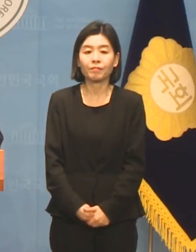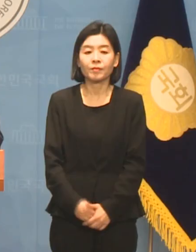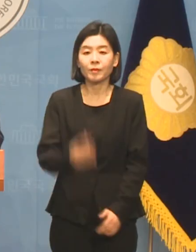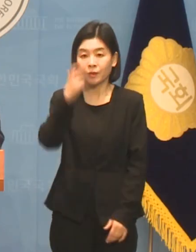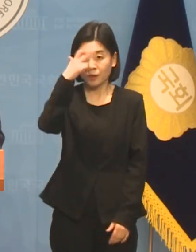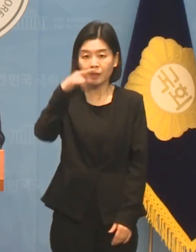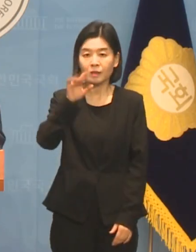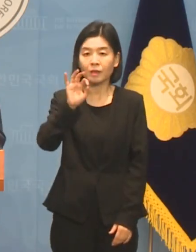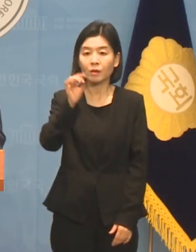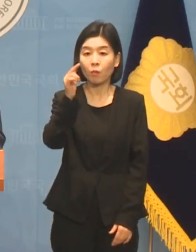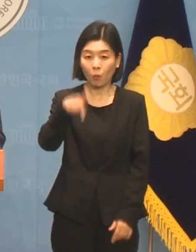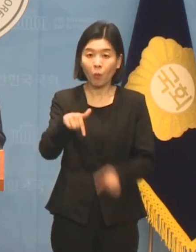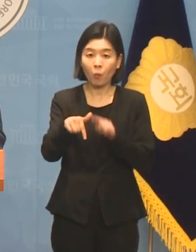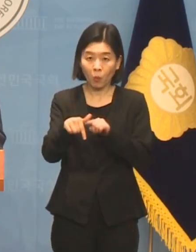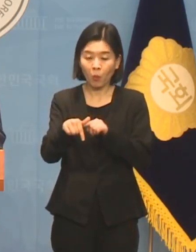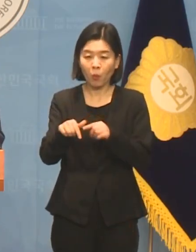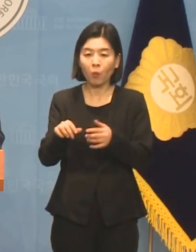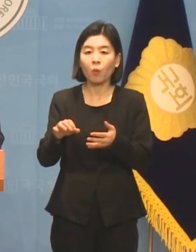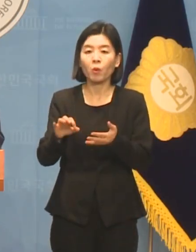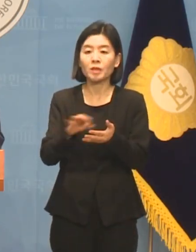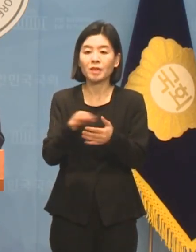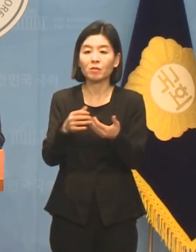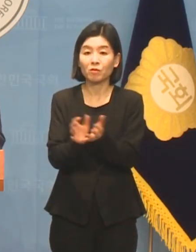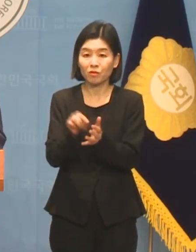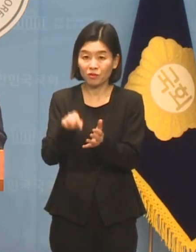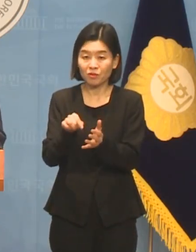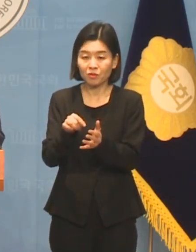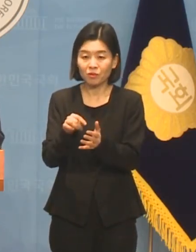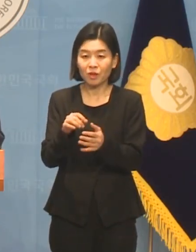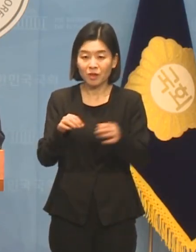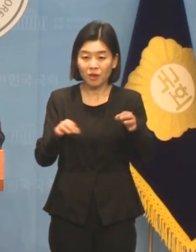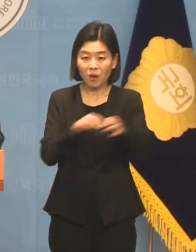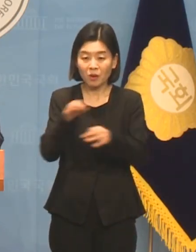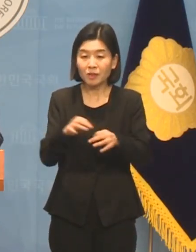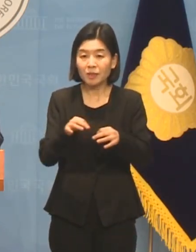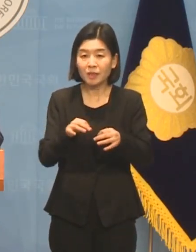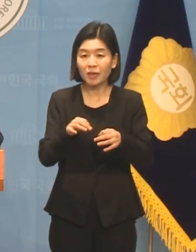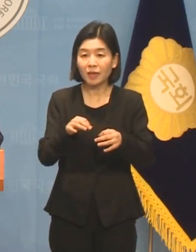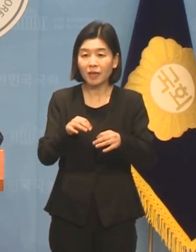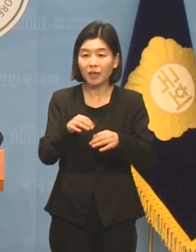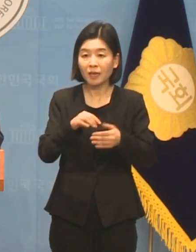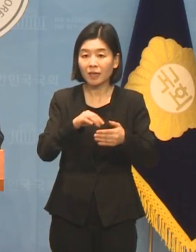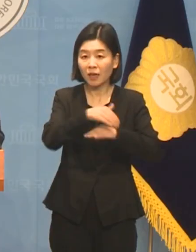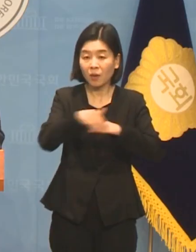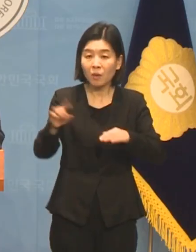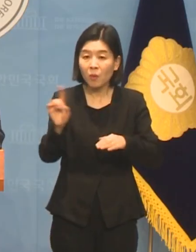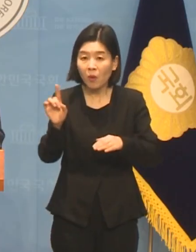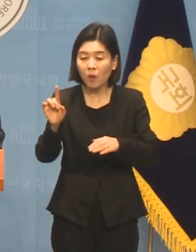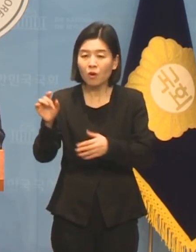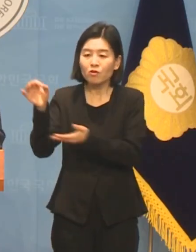최상목 기재부가 한 달 만에 낸 경제대책이 겨우 유산취득세 도입입니까?